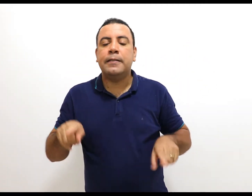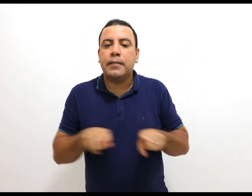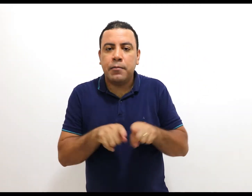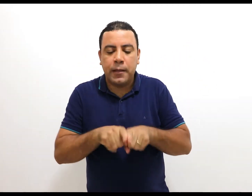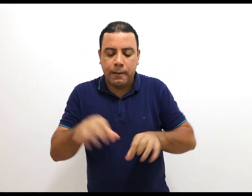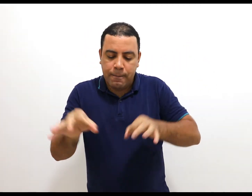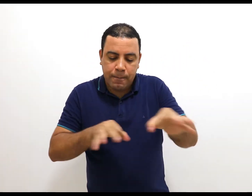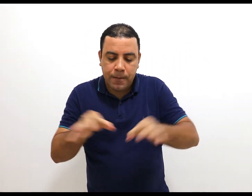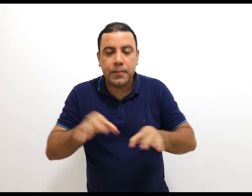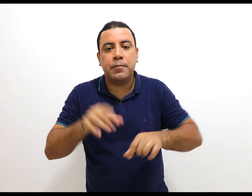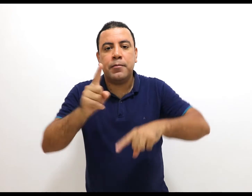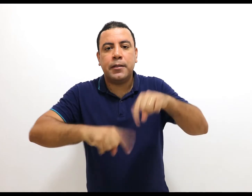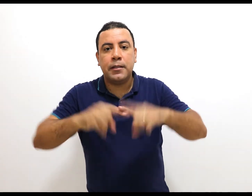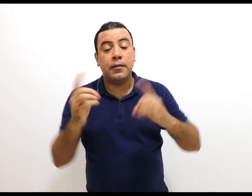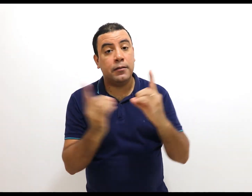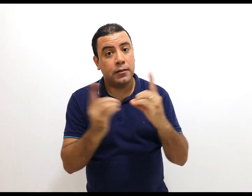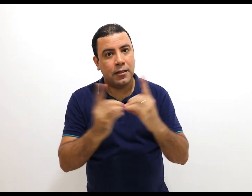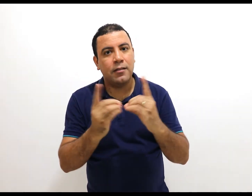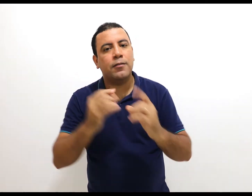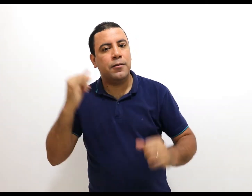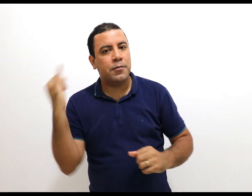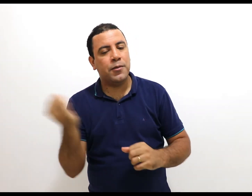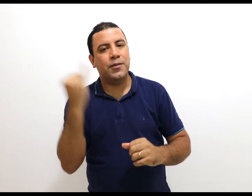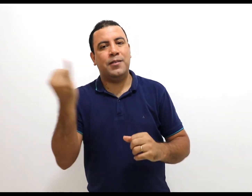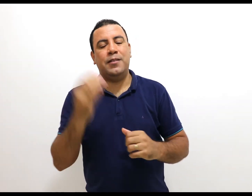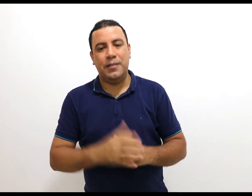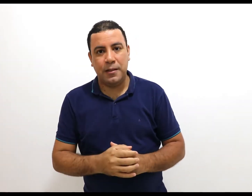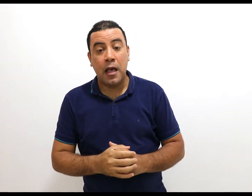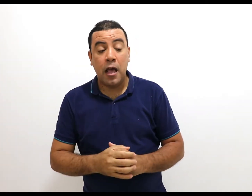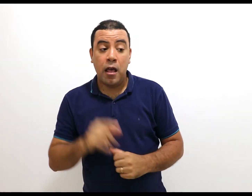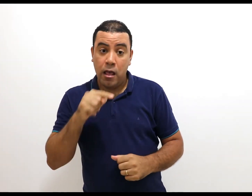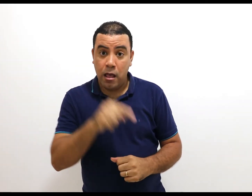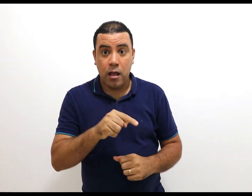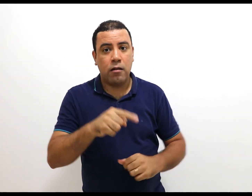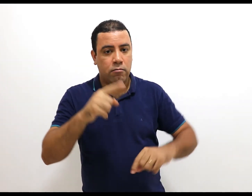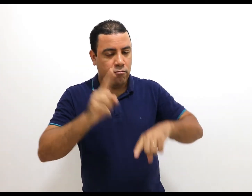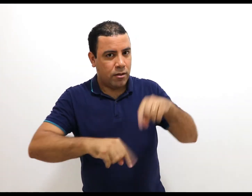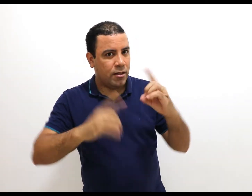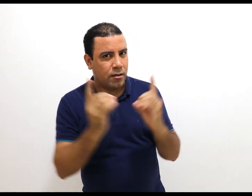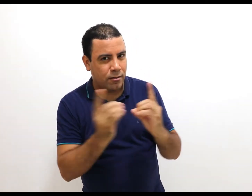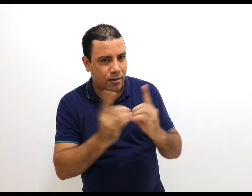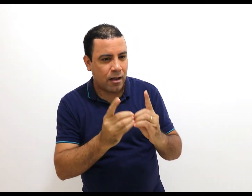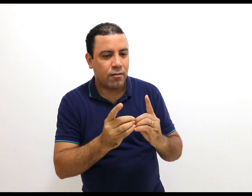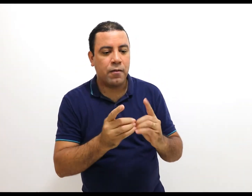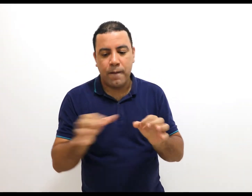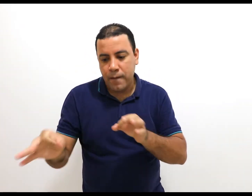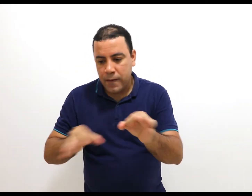ferramenta que pode ser facilitadora para professores e alunos é o material didático